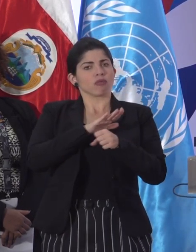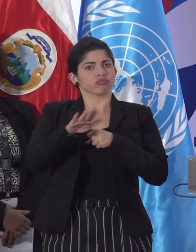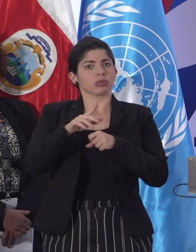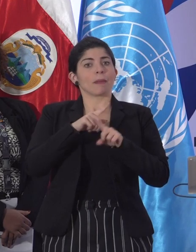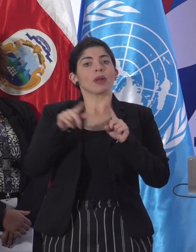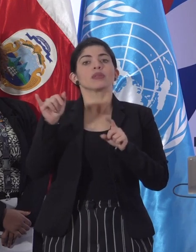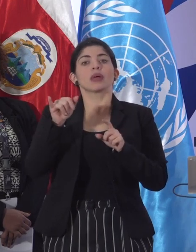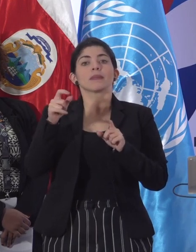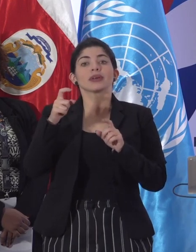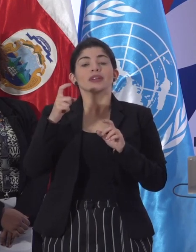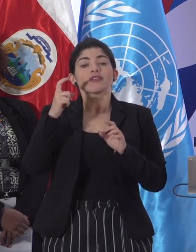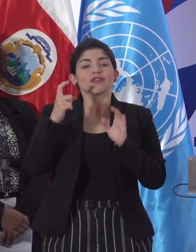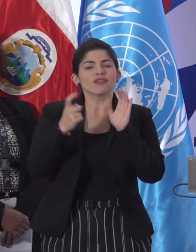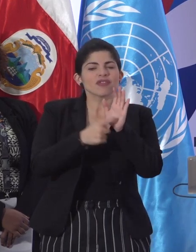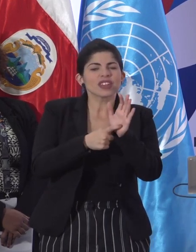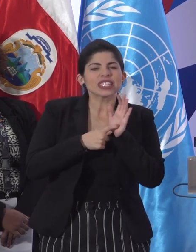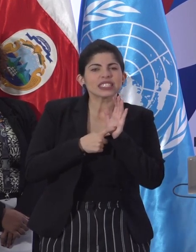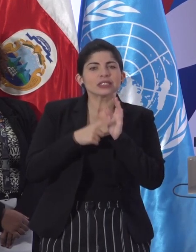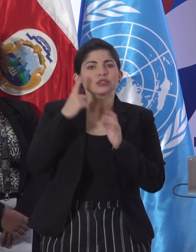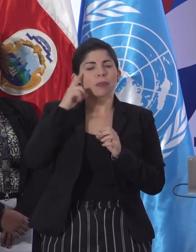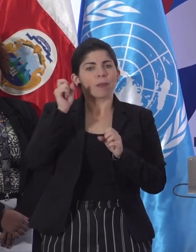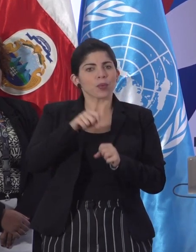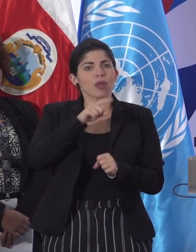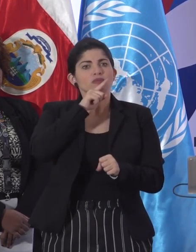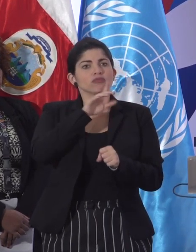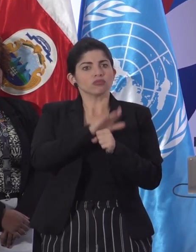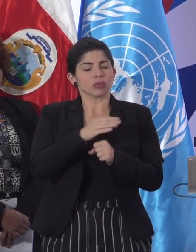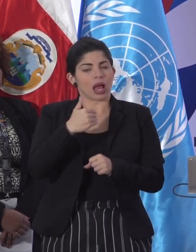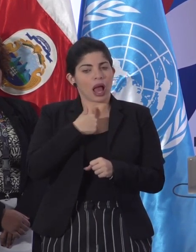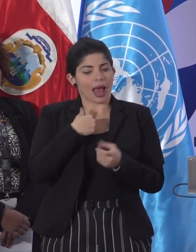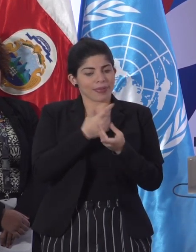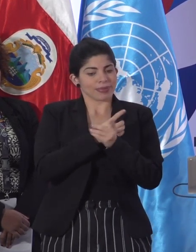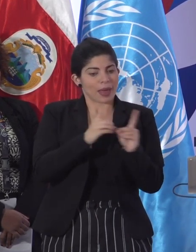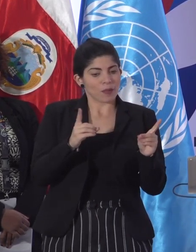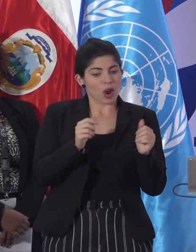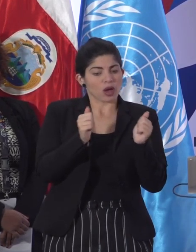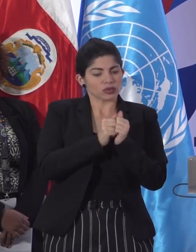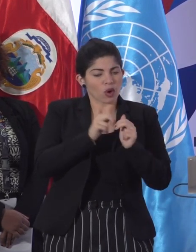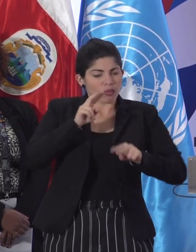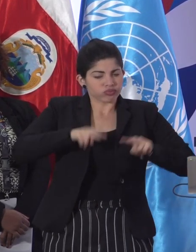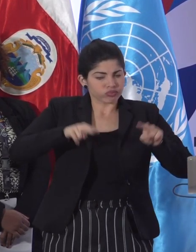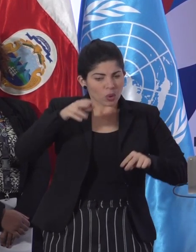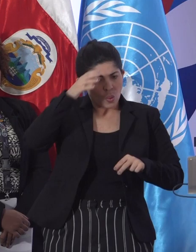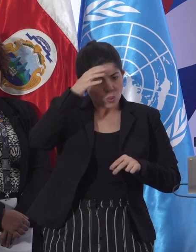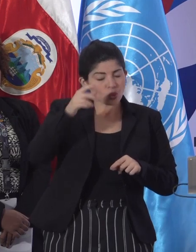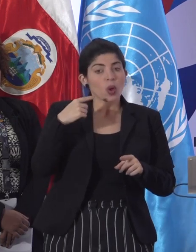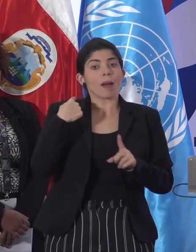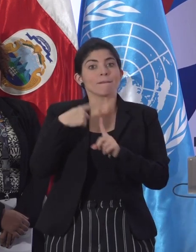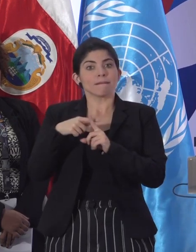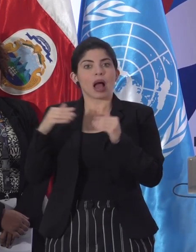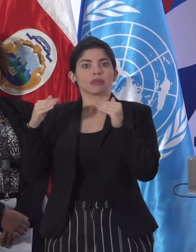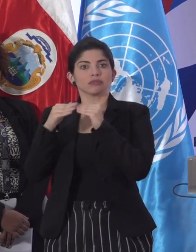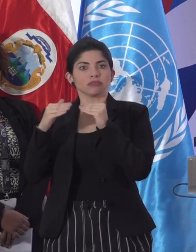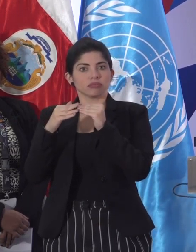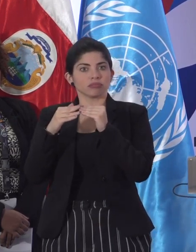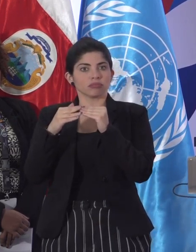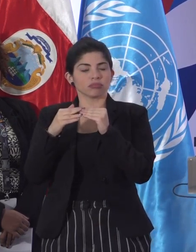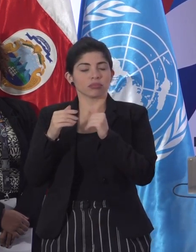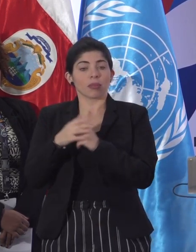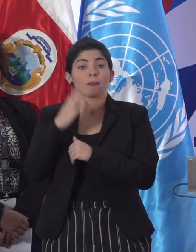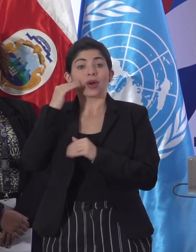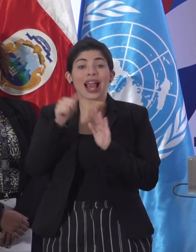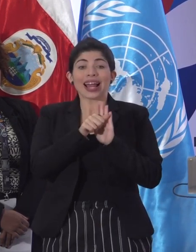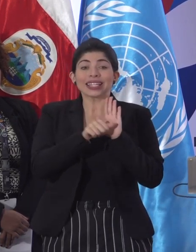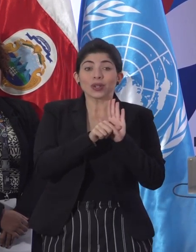un requisito para garantizar que tenemos democracias interculturales y paritarias, principalmente porque el